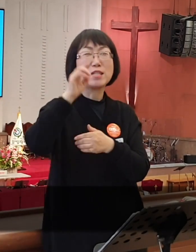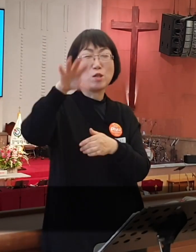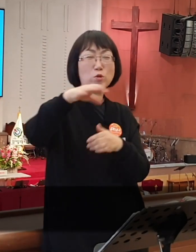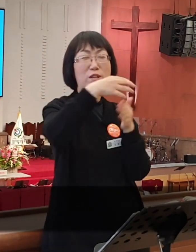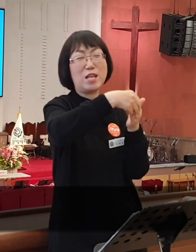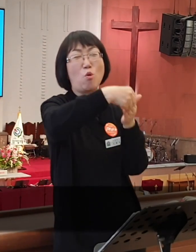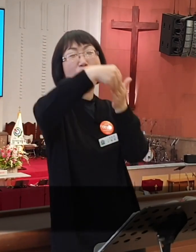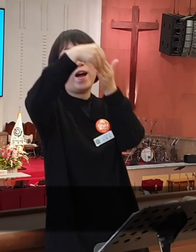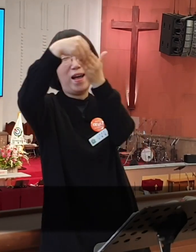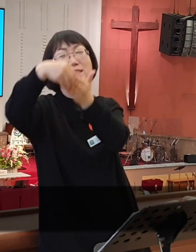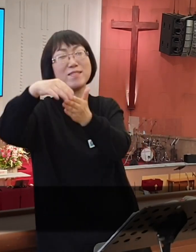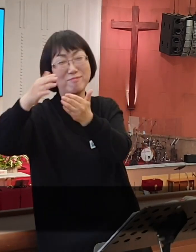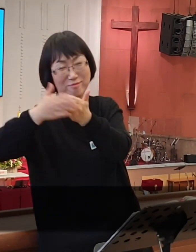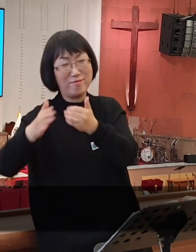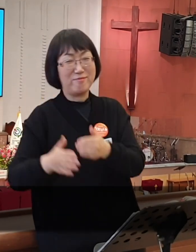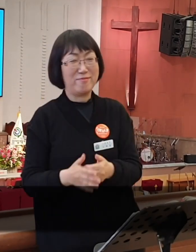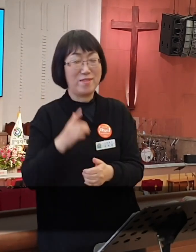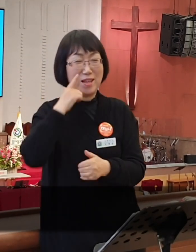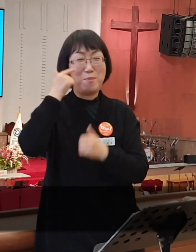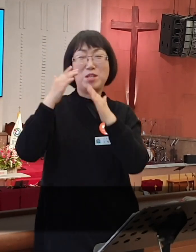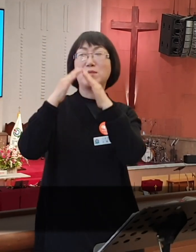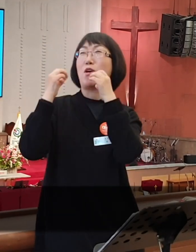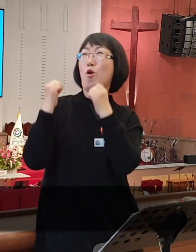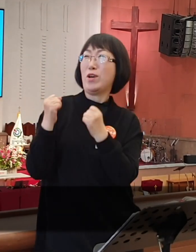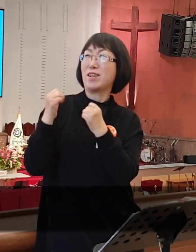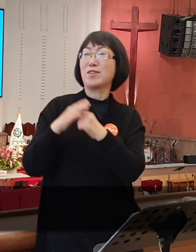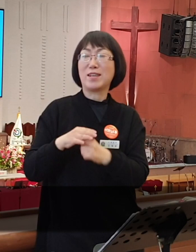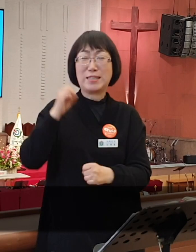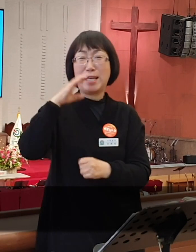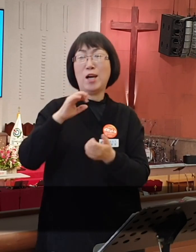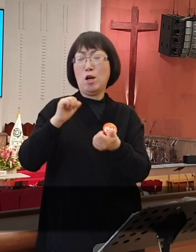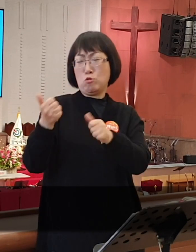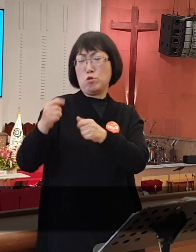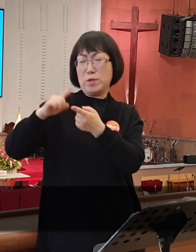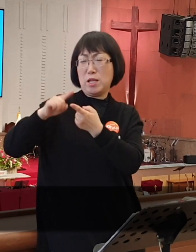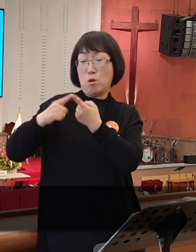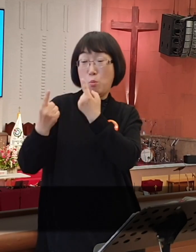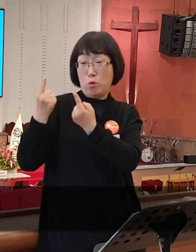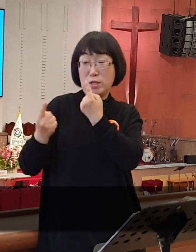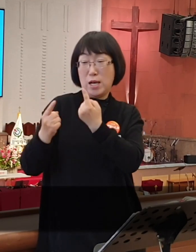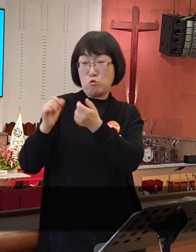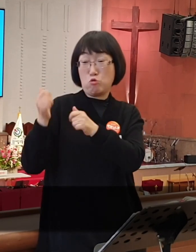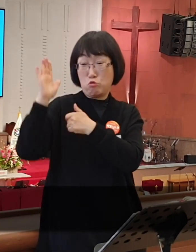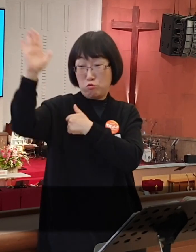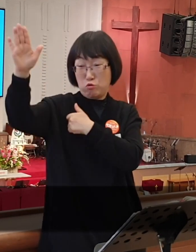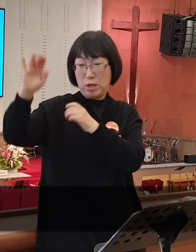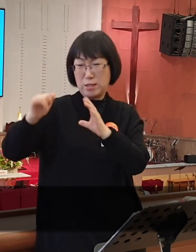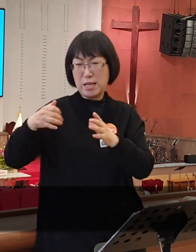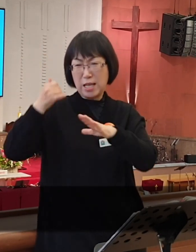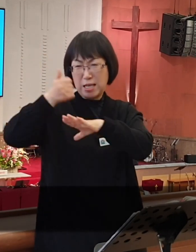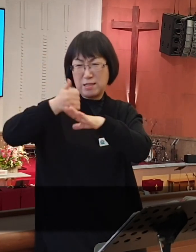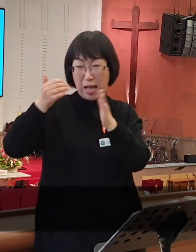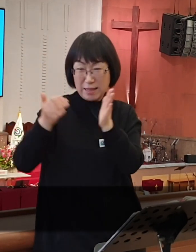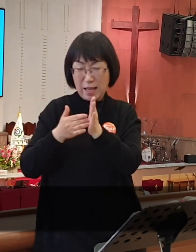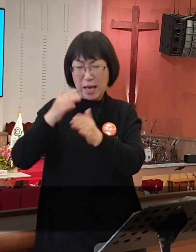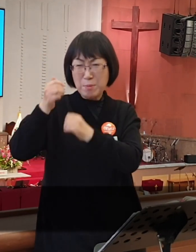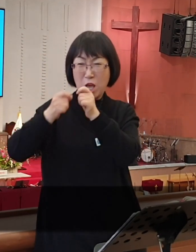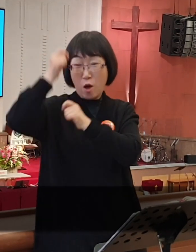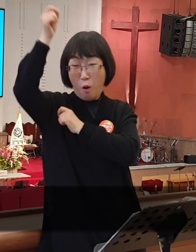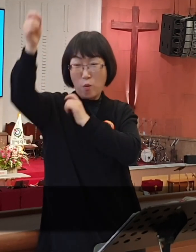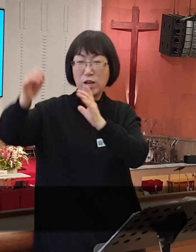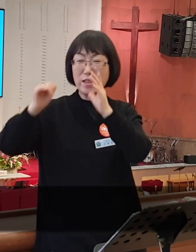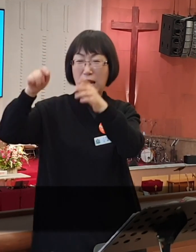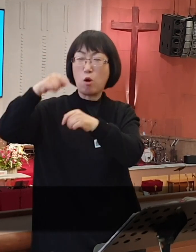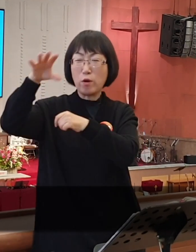그리로 인도할 거예요. 아버지 집에 거한다는 게 그냥 죽음에 관한 이야기, 아니면 죽은 다음에 세상이 끝날 때 하나님의 영원한